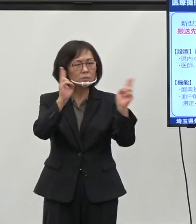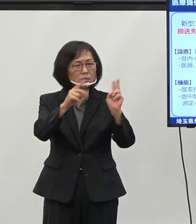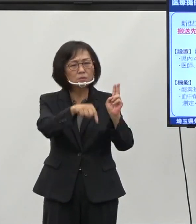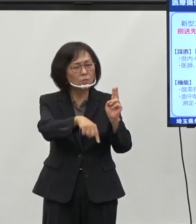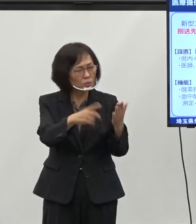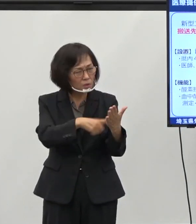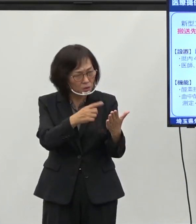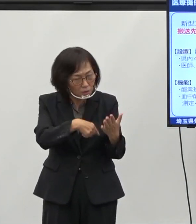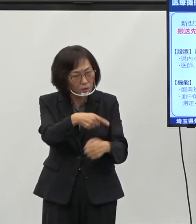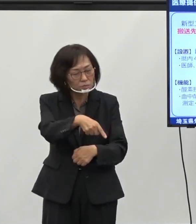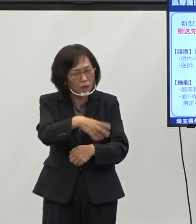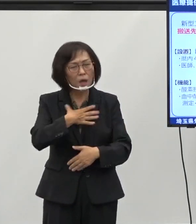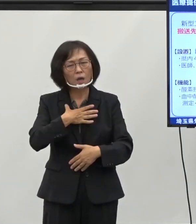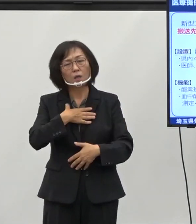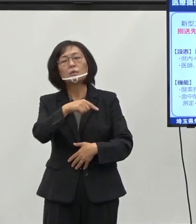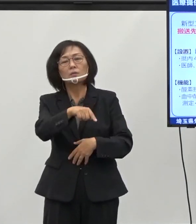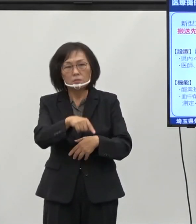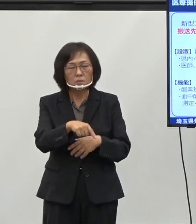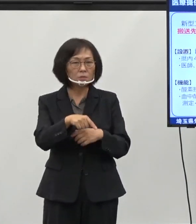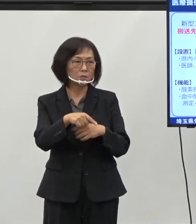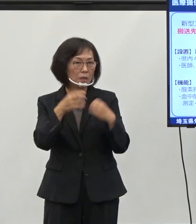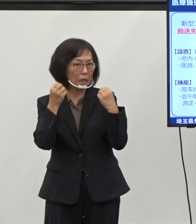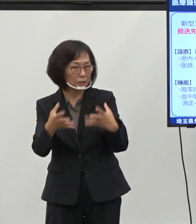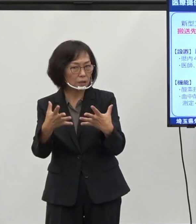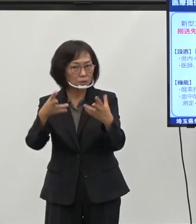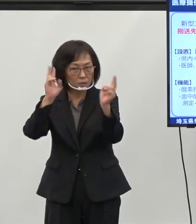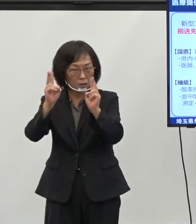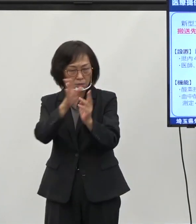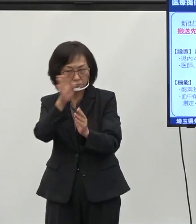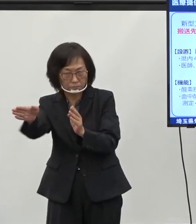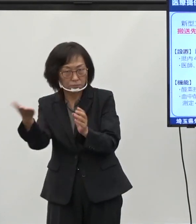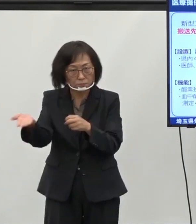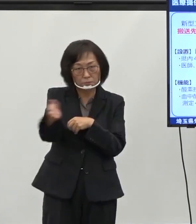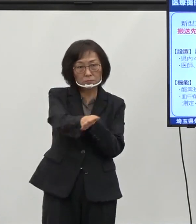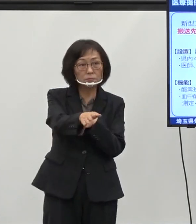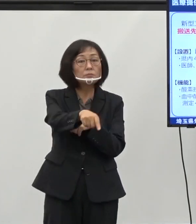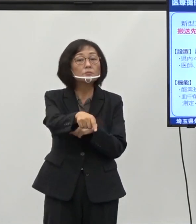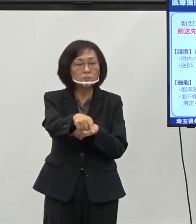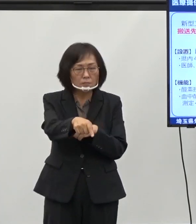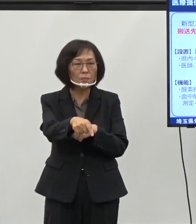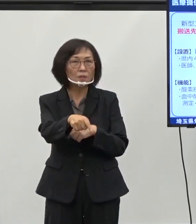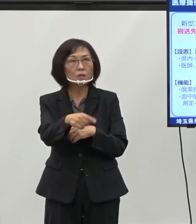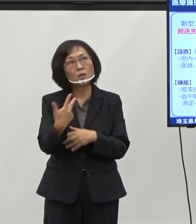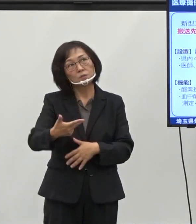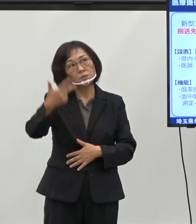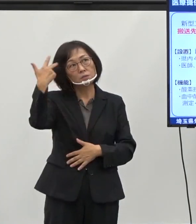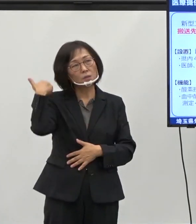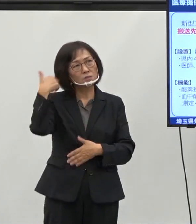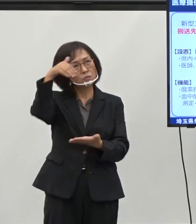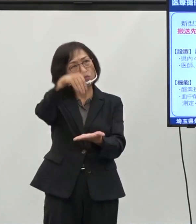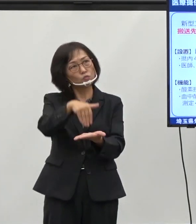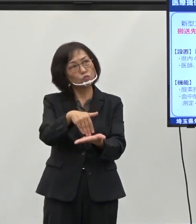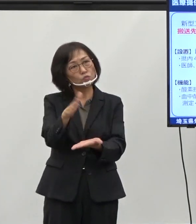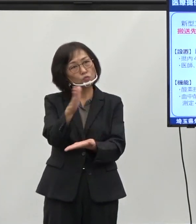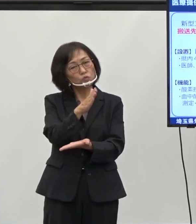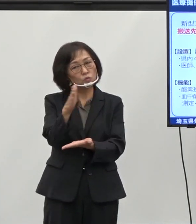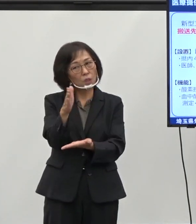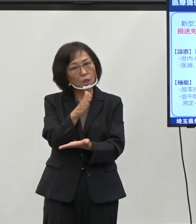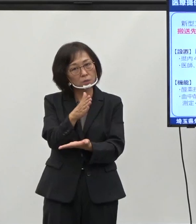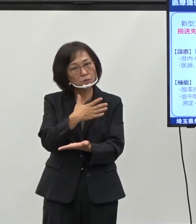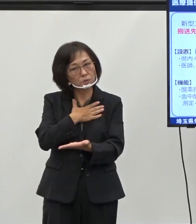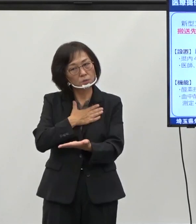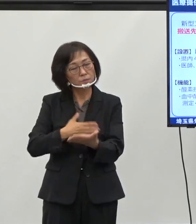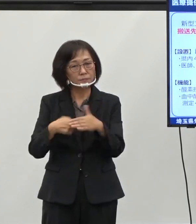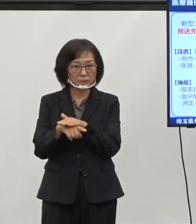不足しているとすればそこを補完するような措置を行い、これが大体先週末ぐらいまでの経緯であ